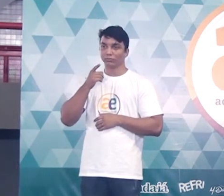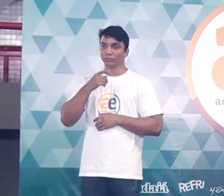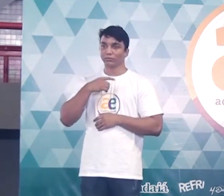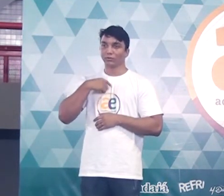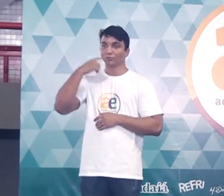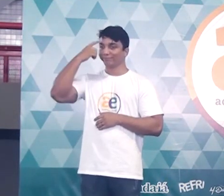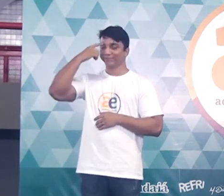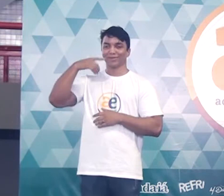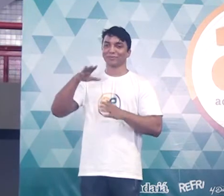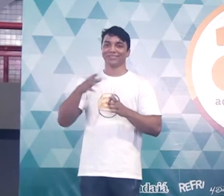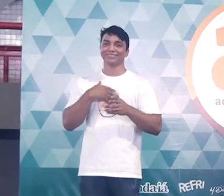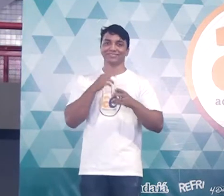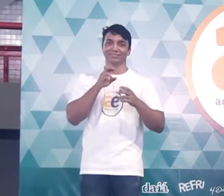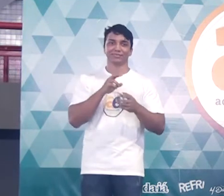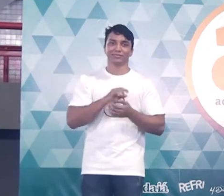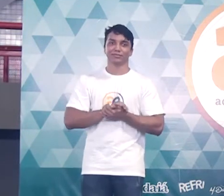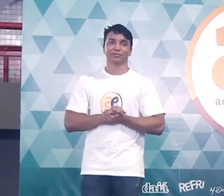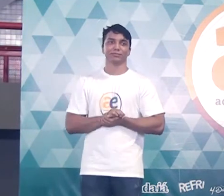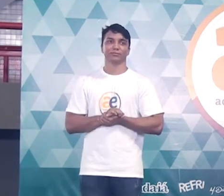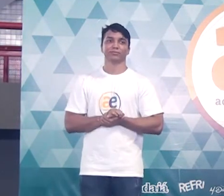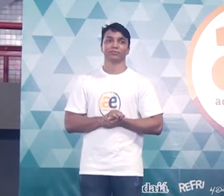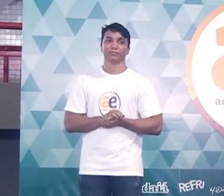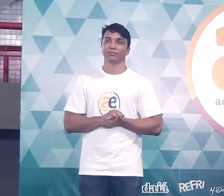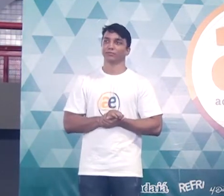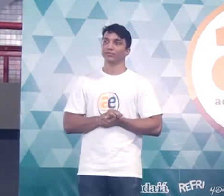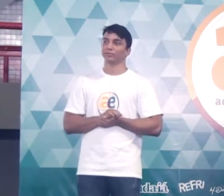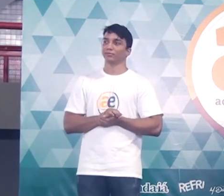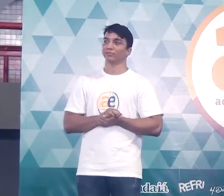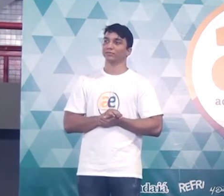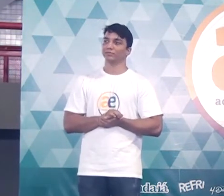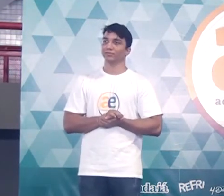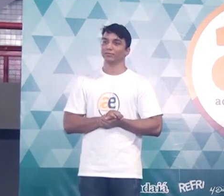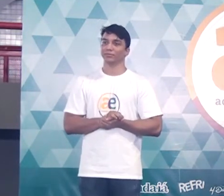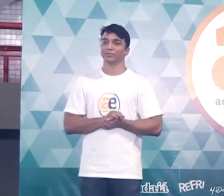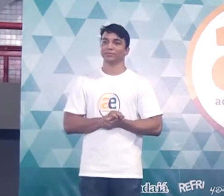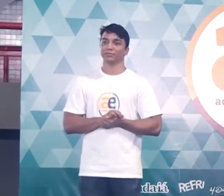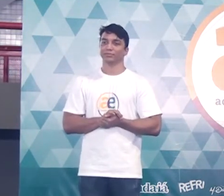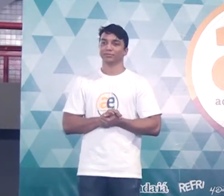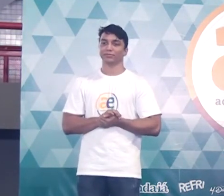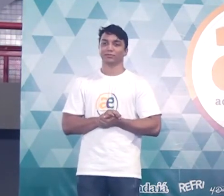Um alô para a escola Mariano Martins, tá?